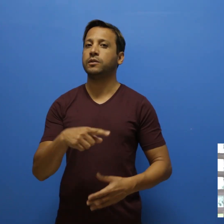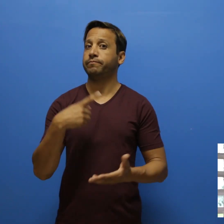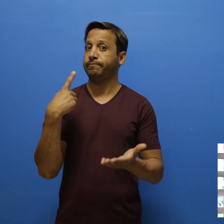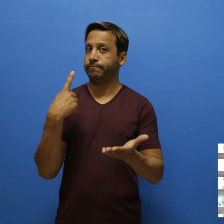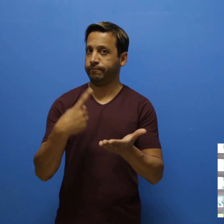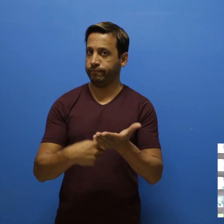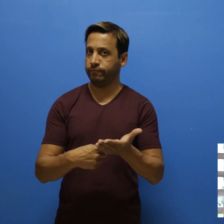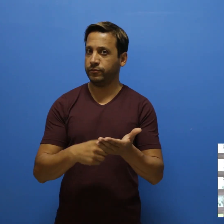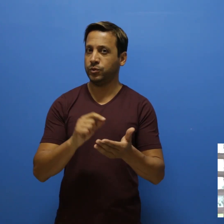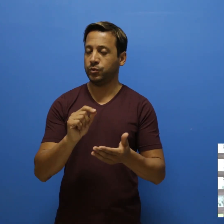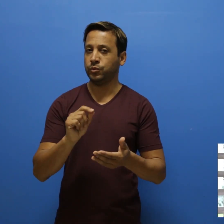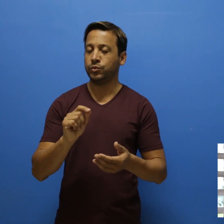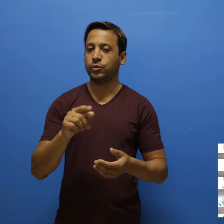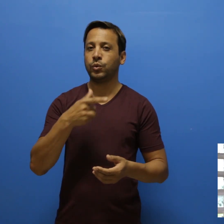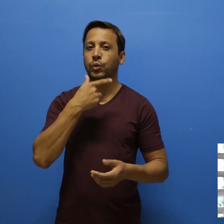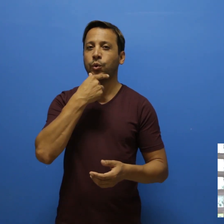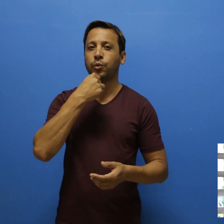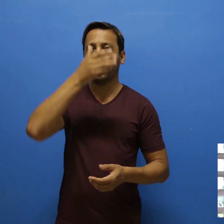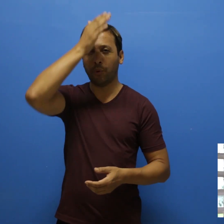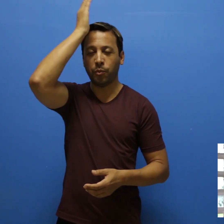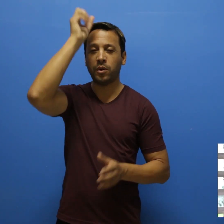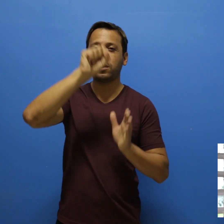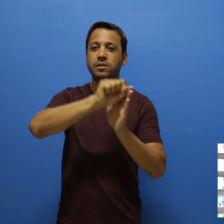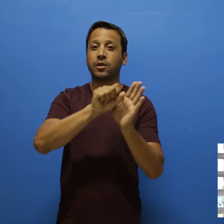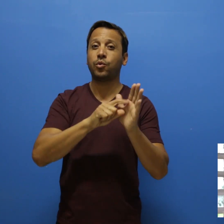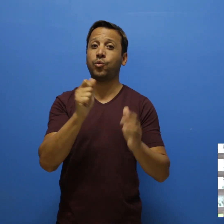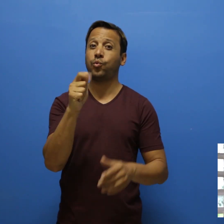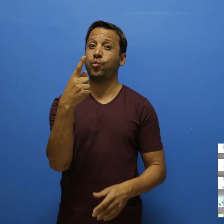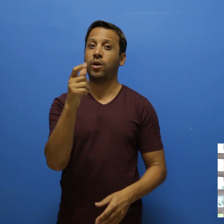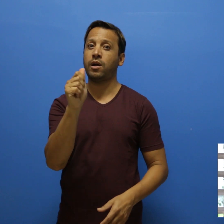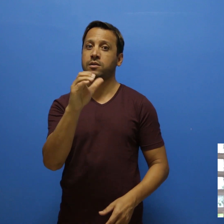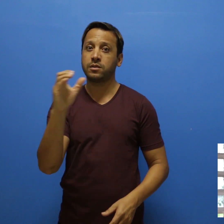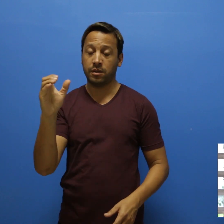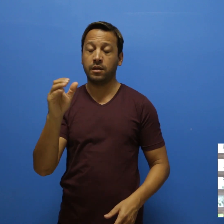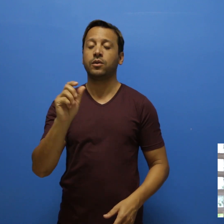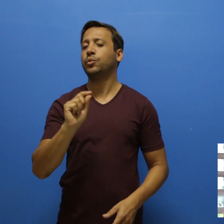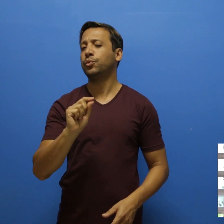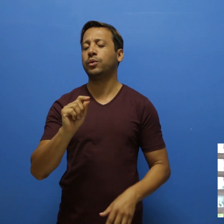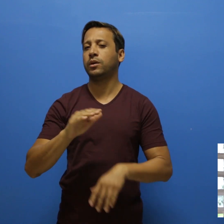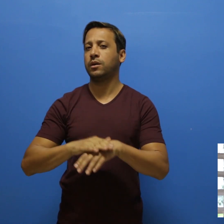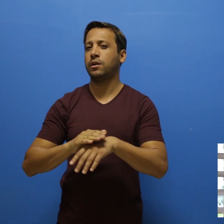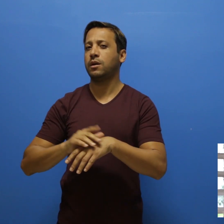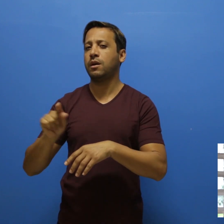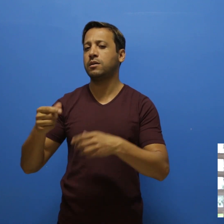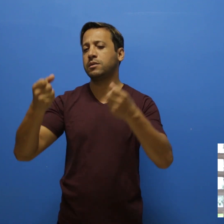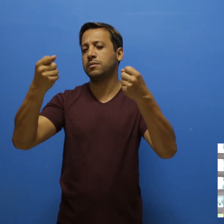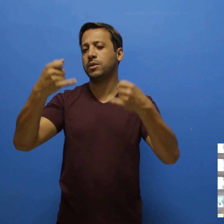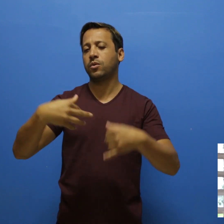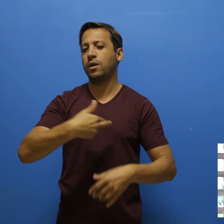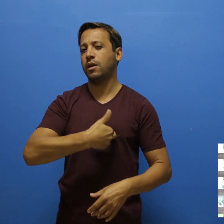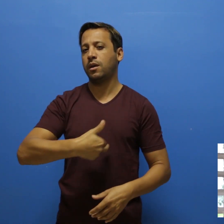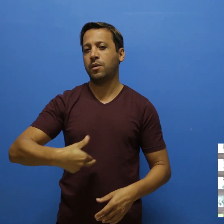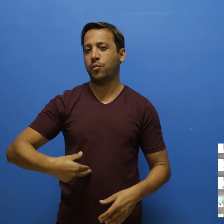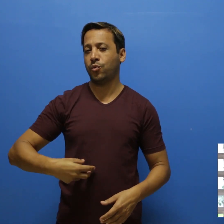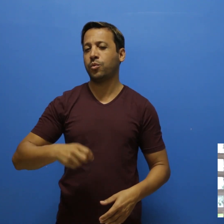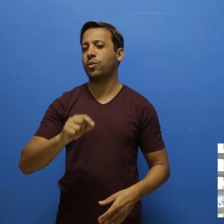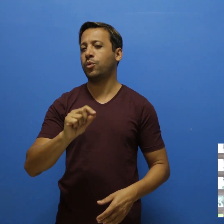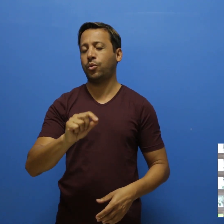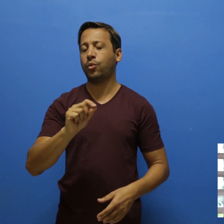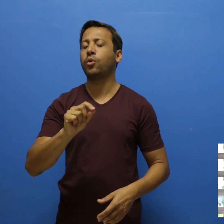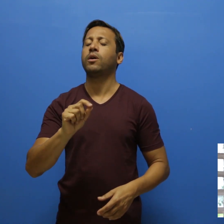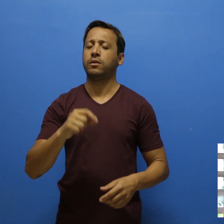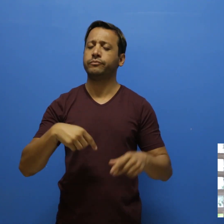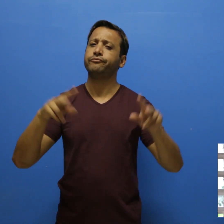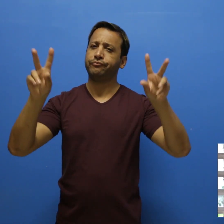Que foi num tratado de um orador romano do século a.C., Marco Túlio Cícero, em que ele define república, literalmente